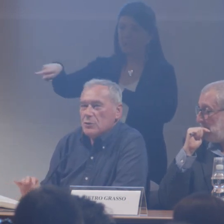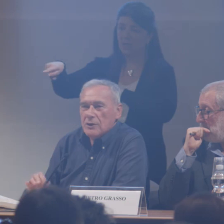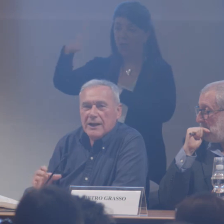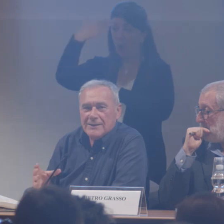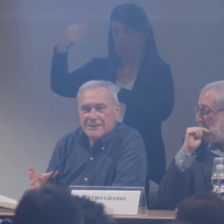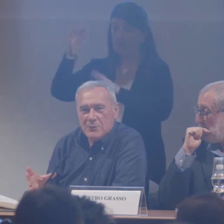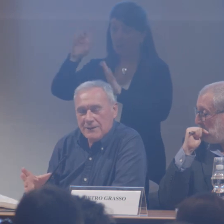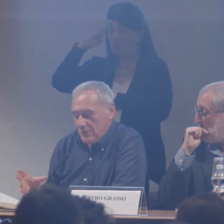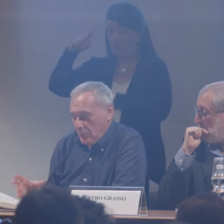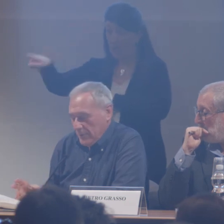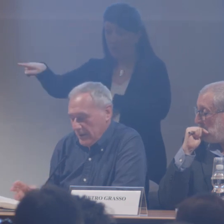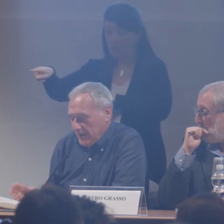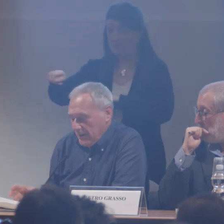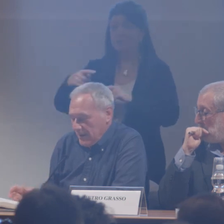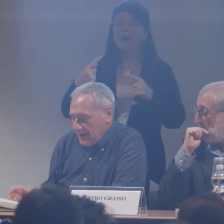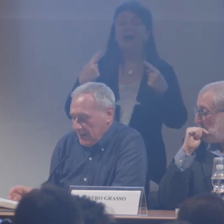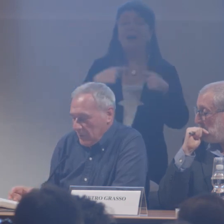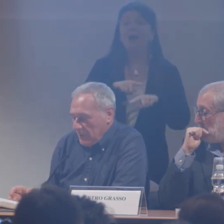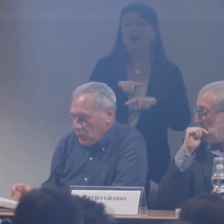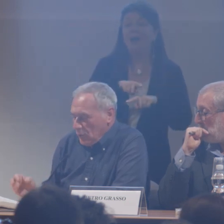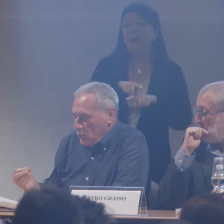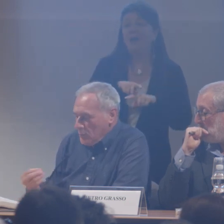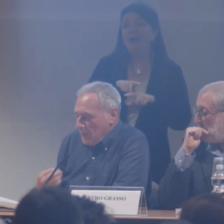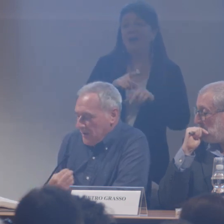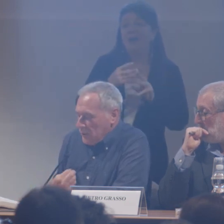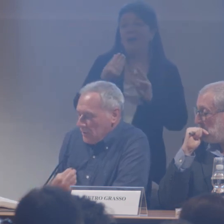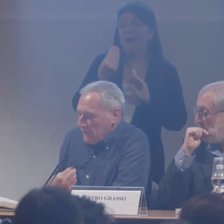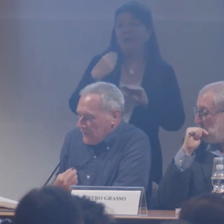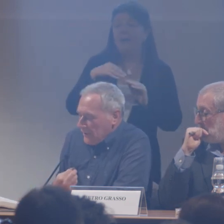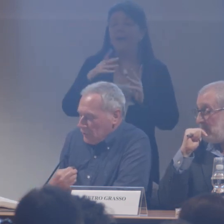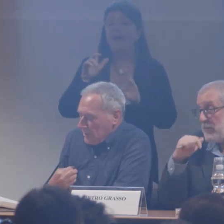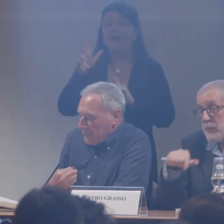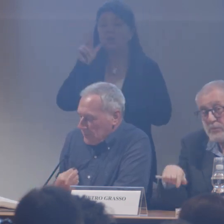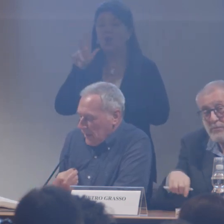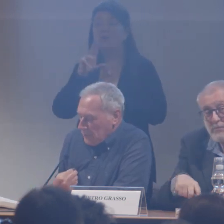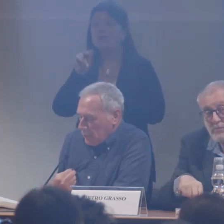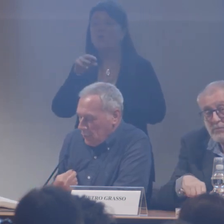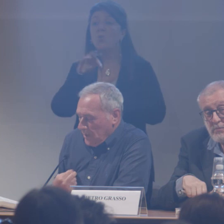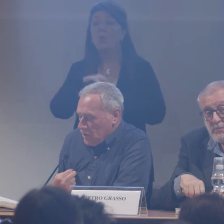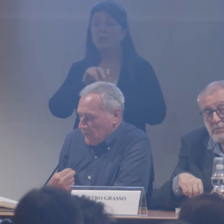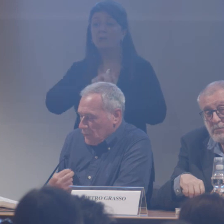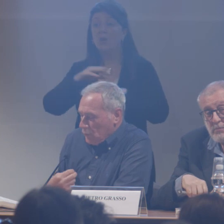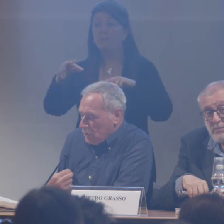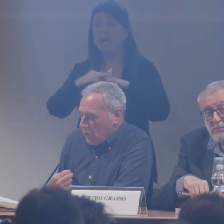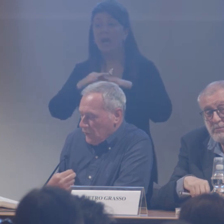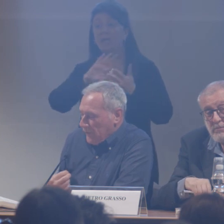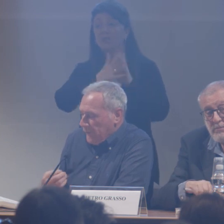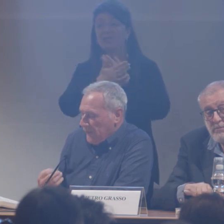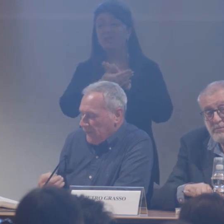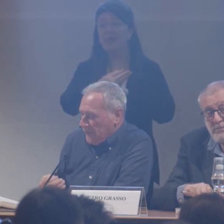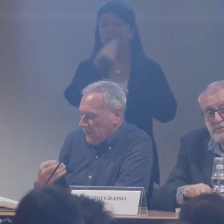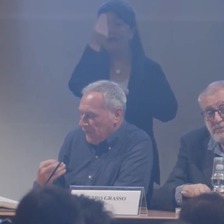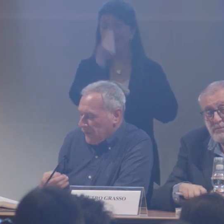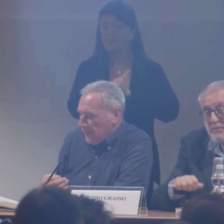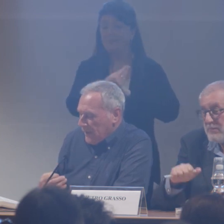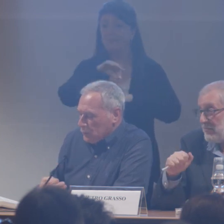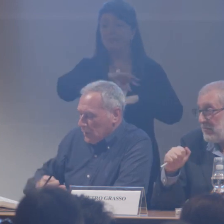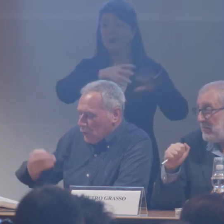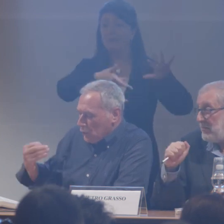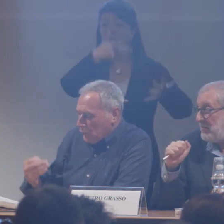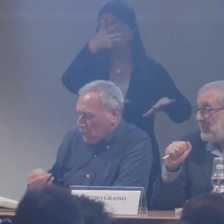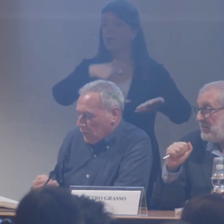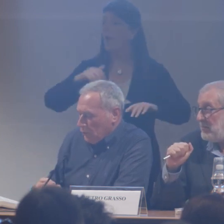più toccanti di quest'opera. Dal momento in cui mio marito è diventato deputato, qui in ciascuno di noi si è